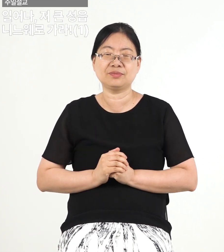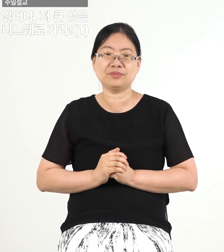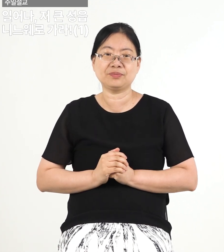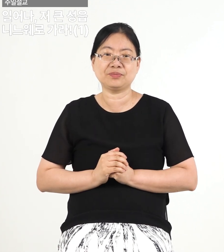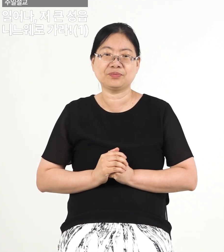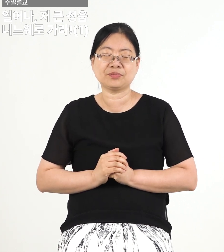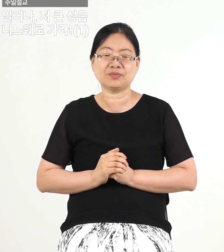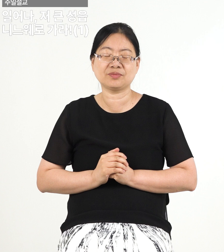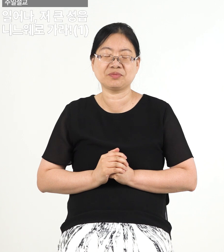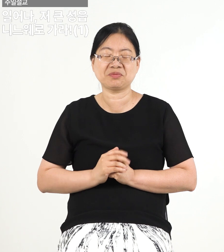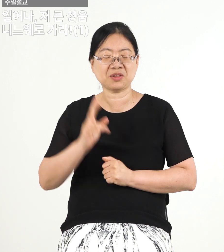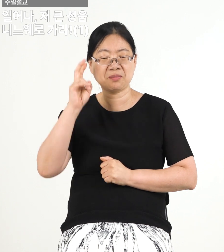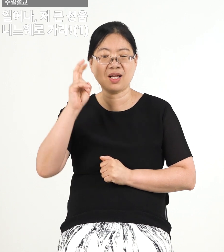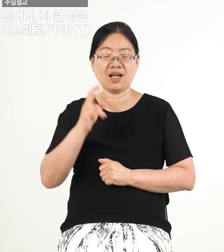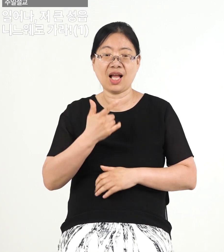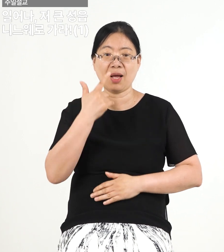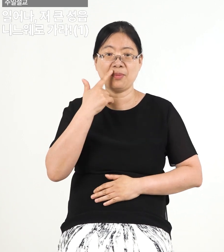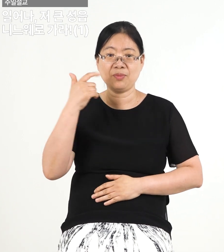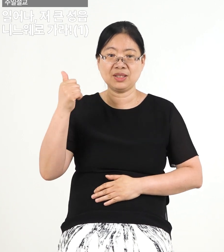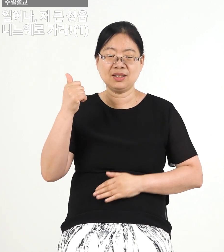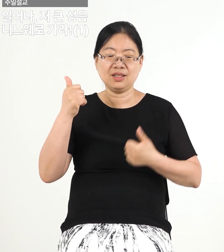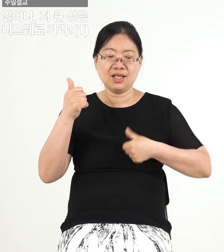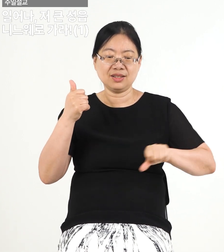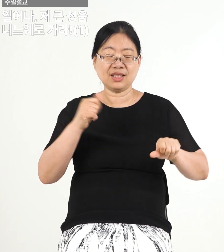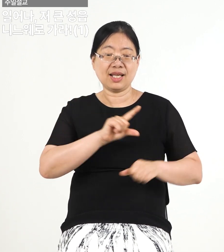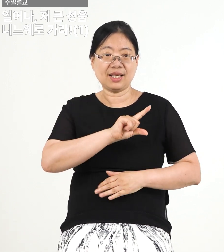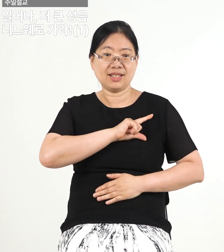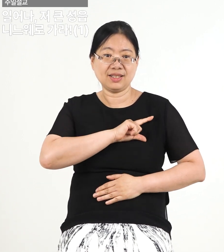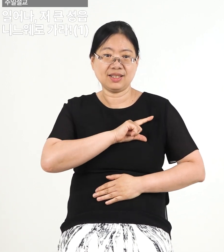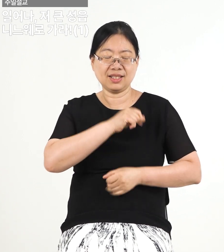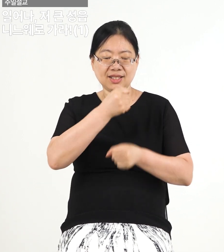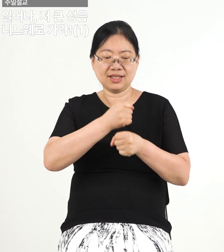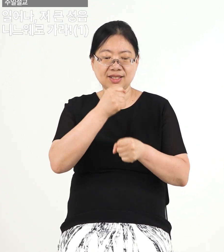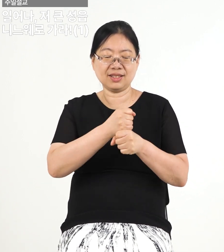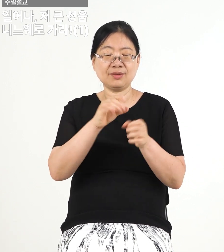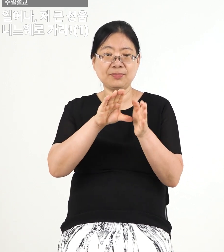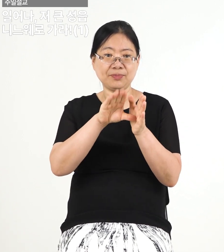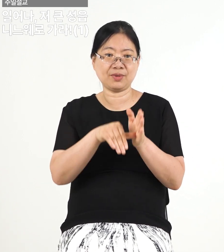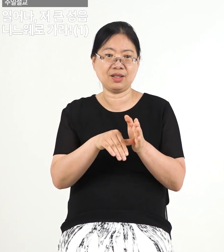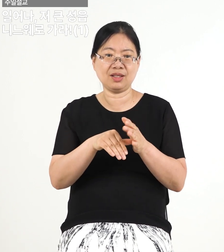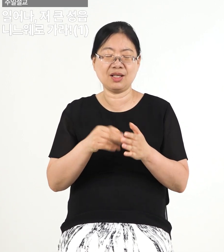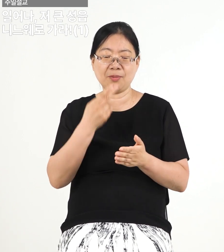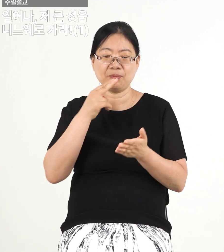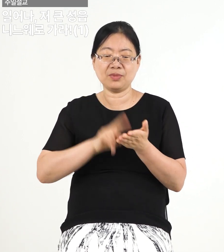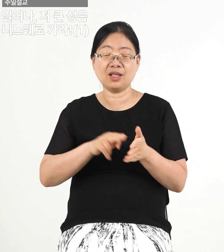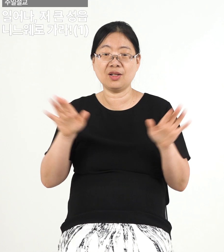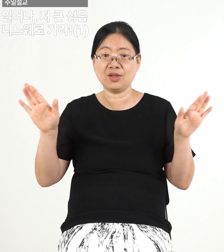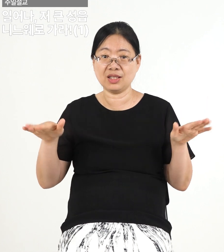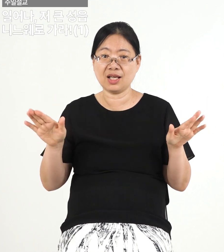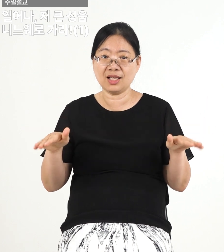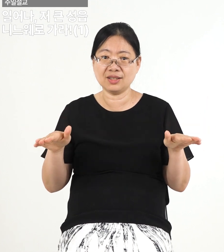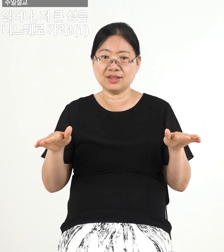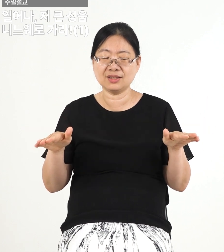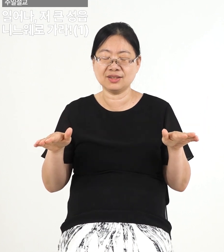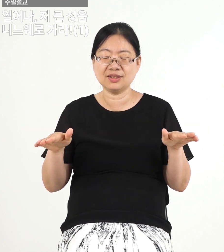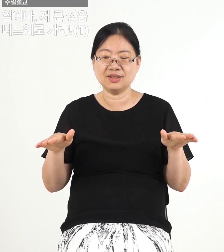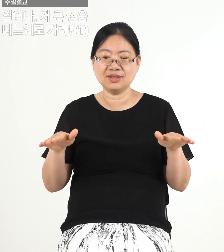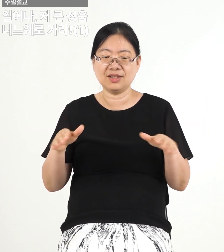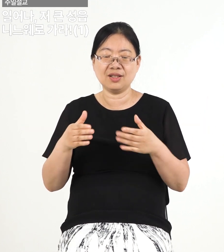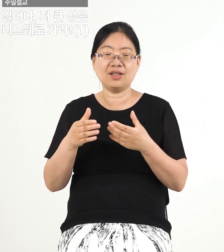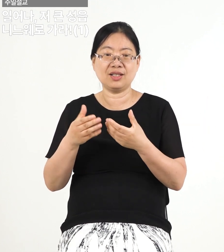이랬겠죠. 아버지는 그 아들의 이름을 지을 때 비둘기라는